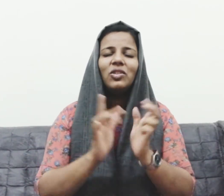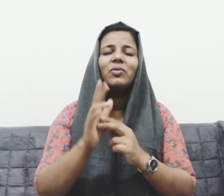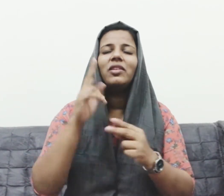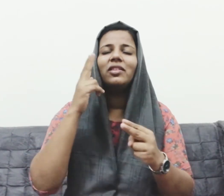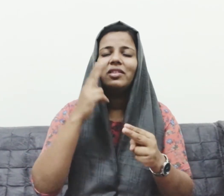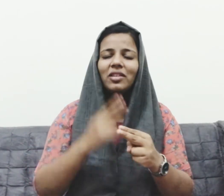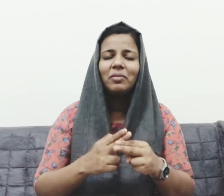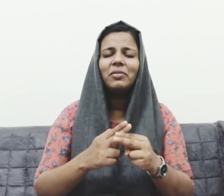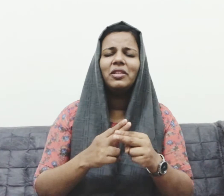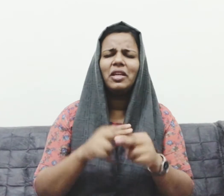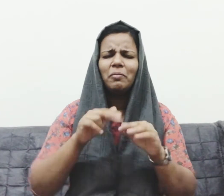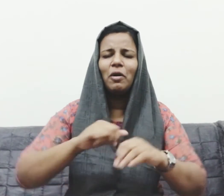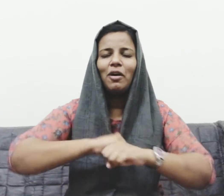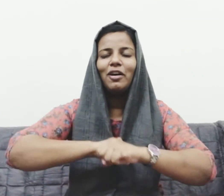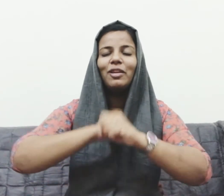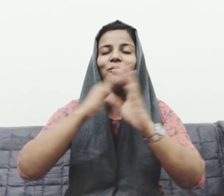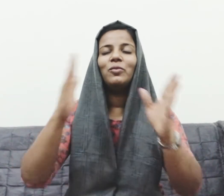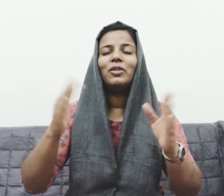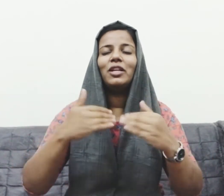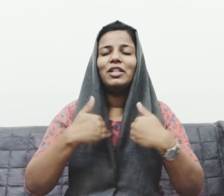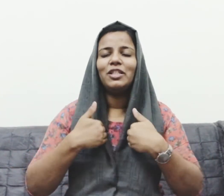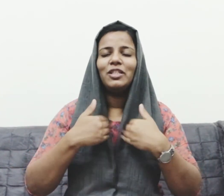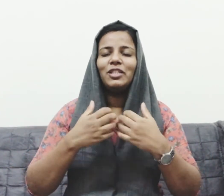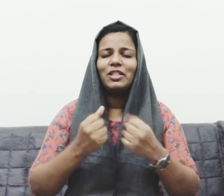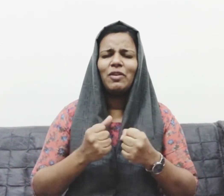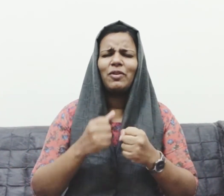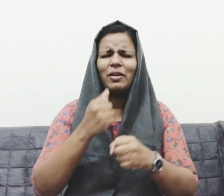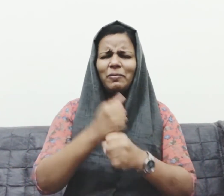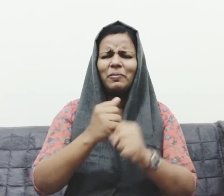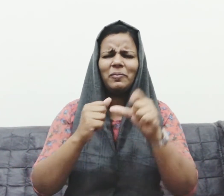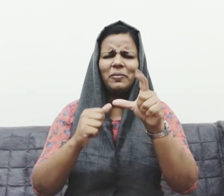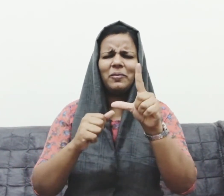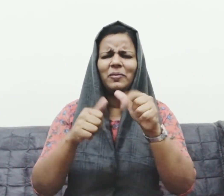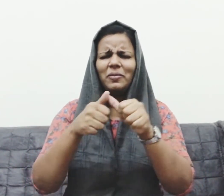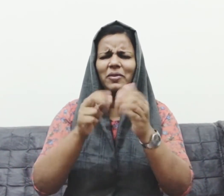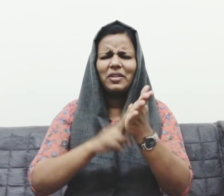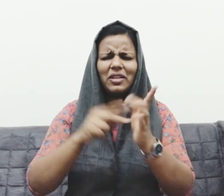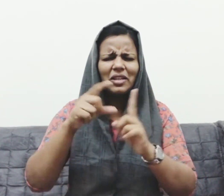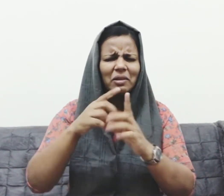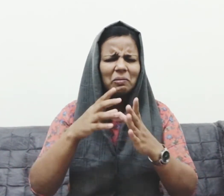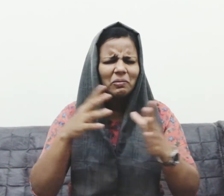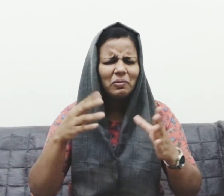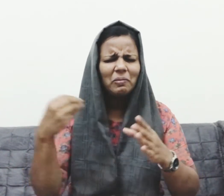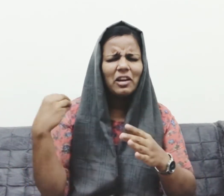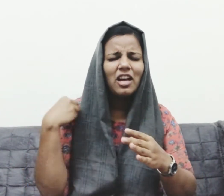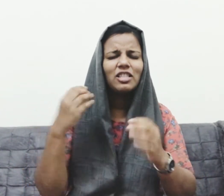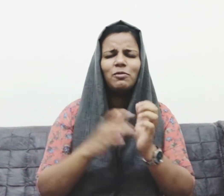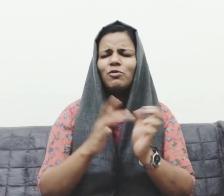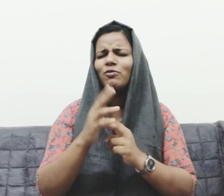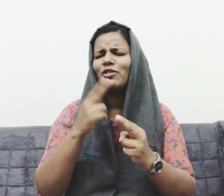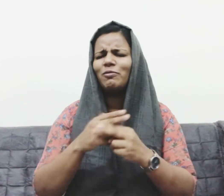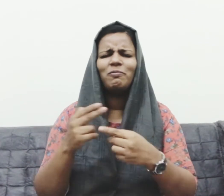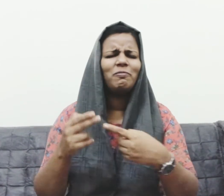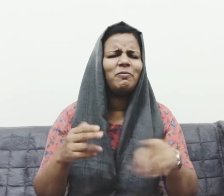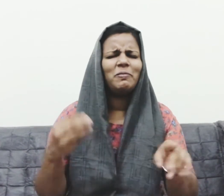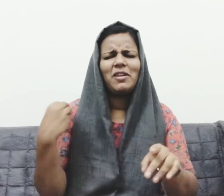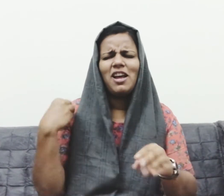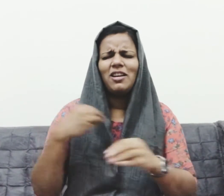യേശു ക്രിസ്തുവിൻ്റെ നാമത്തിൽ അത്ഭുതകരമായ സൗഖ്യം, ആമേൻ. ആ ഗ്ലാൻഡ് എൻലാർജ് ചെയ്തിരിക്കുന്ന അനുഭവങ്ങളൊക്കെ യേശുവിൻ്റെ നാമത്തിൽ മാറിപ്പോട്ടെ. യേശുവിൻ്റെ